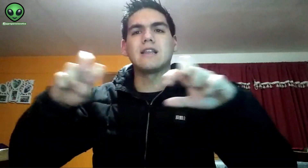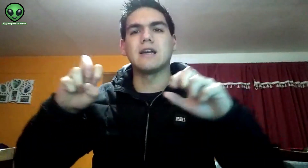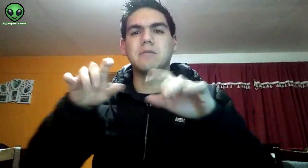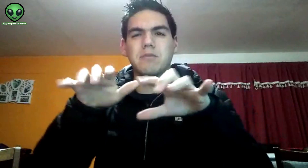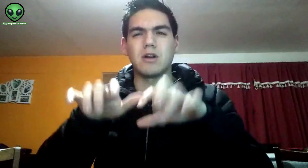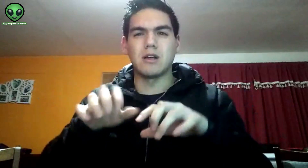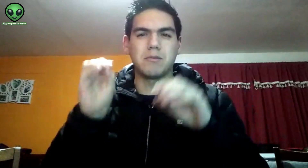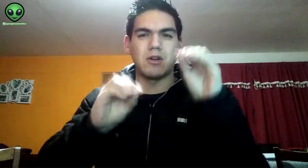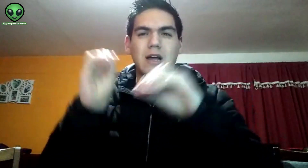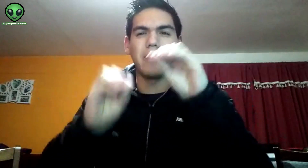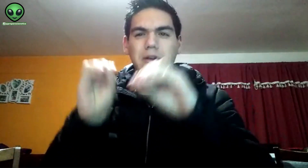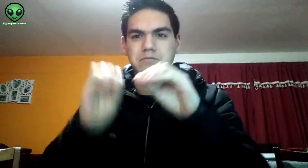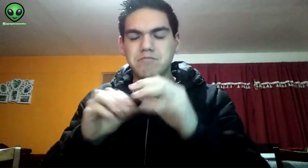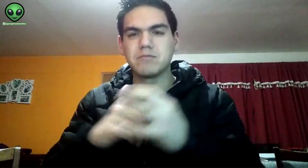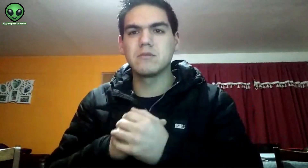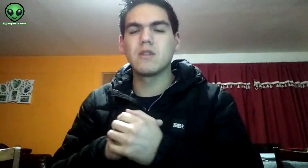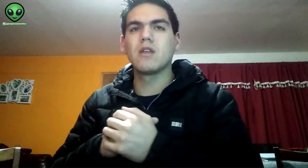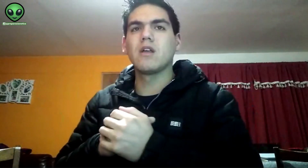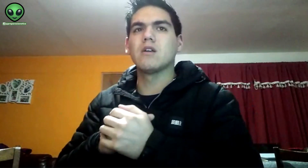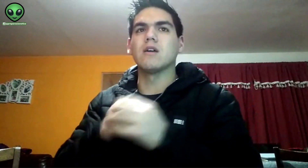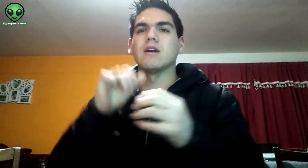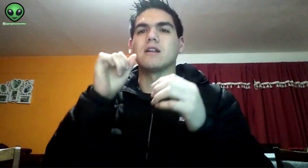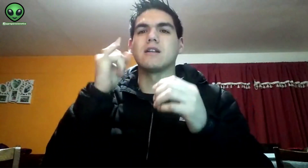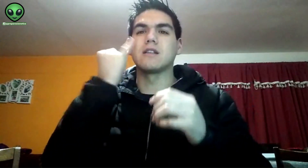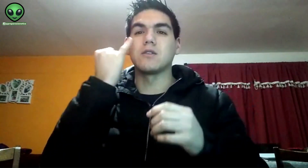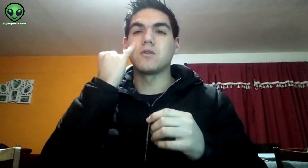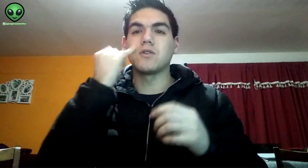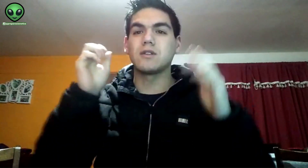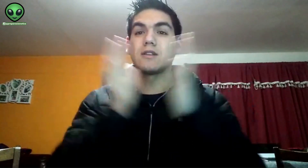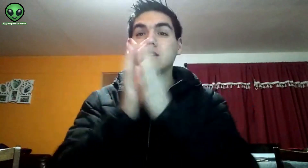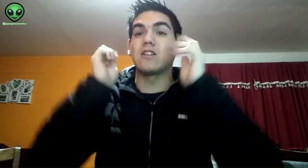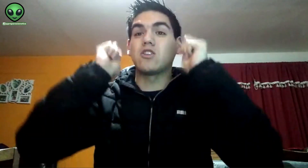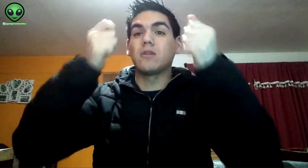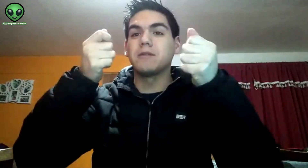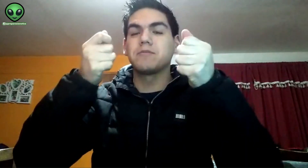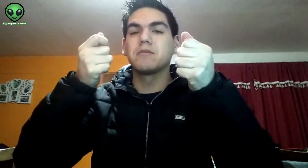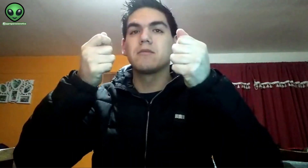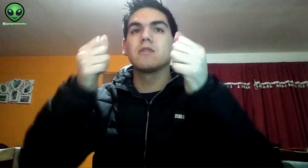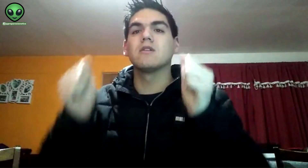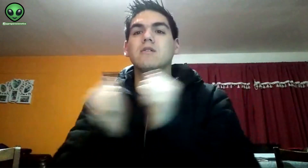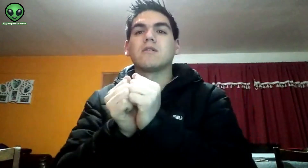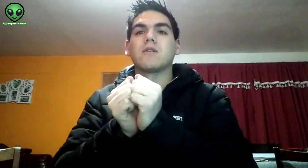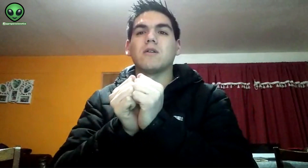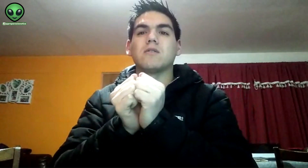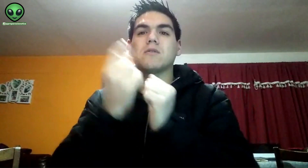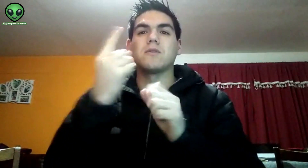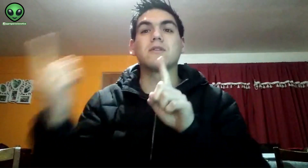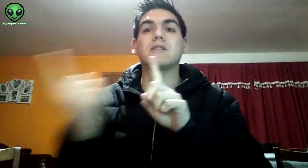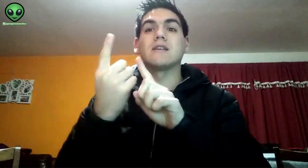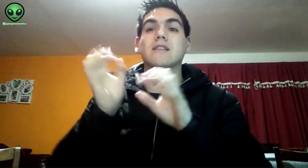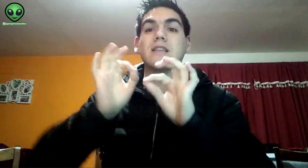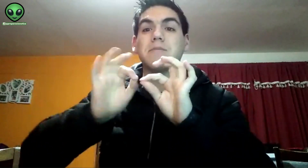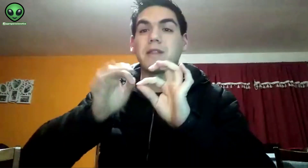analista programador en el Instituto San Tomás con un intérprete